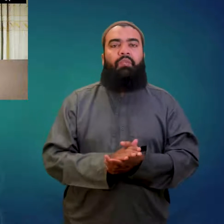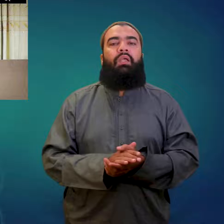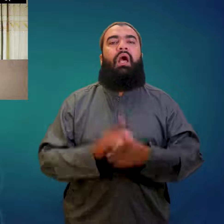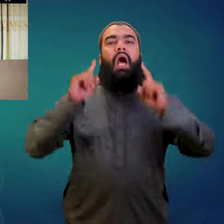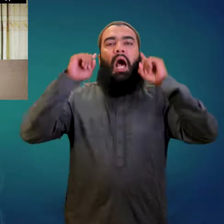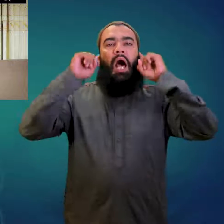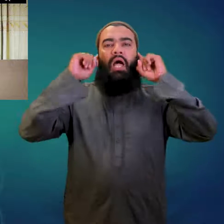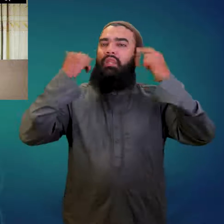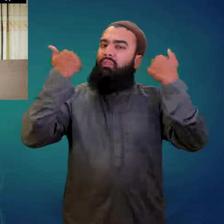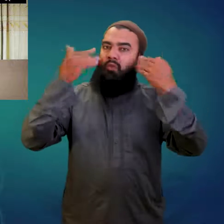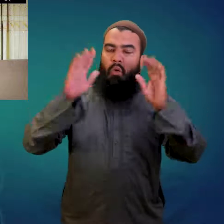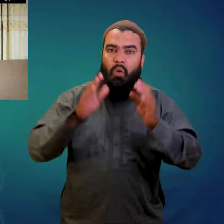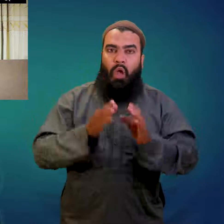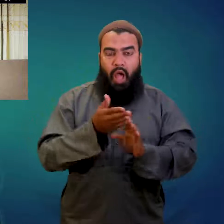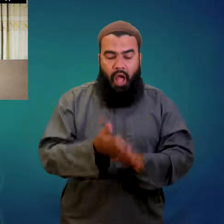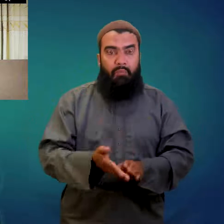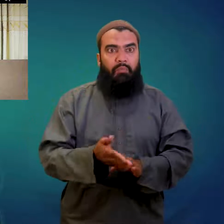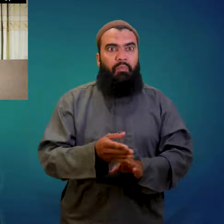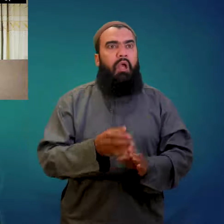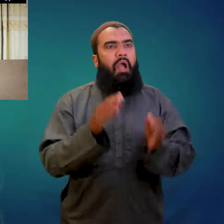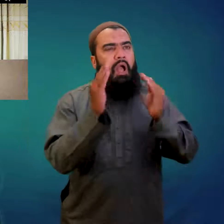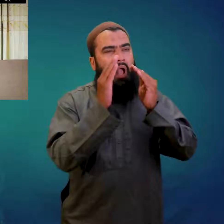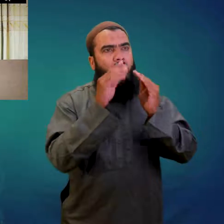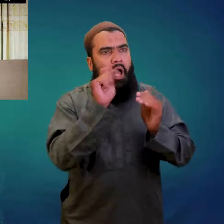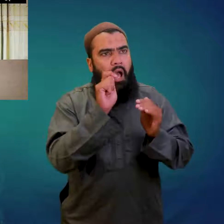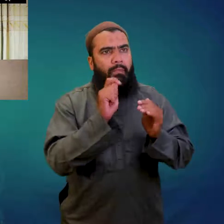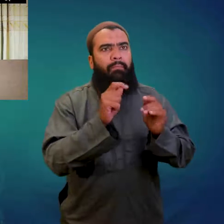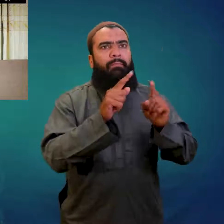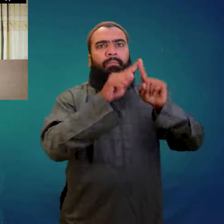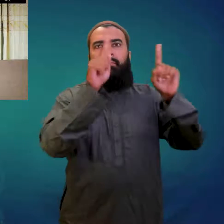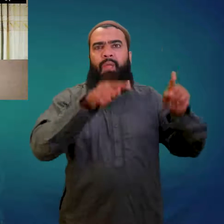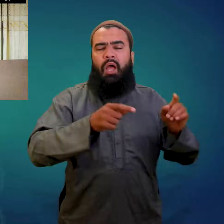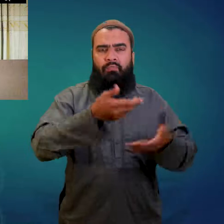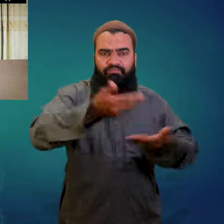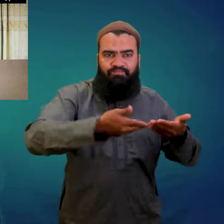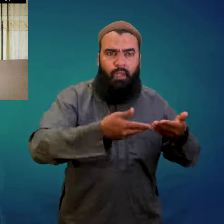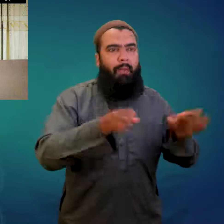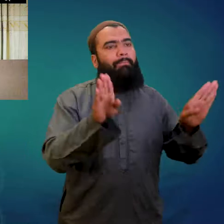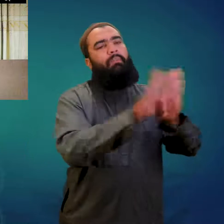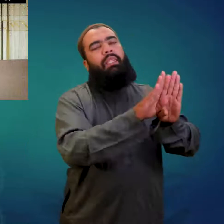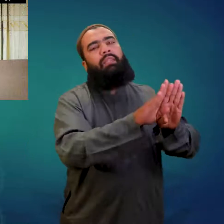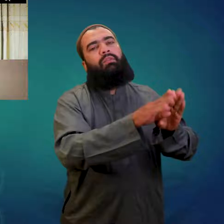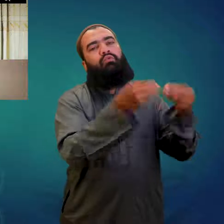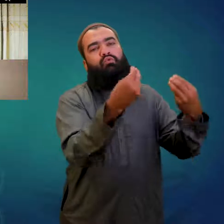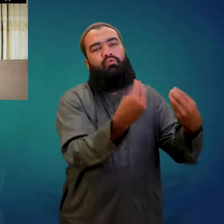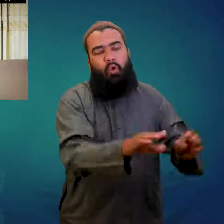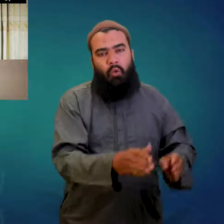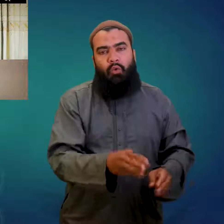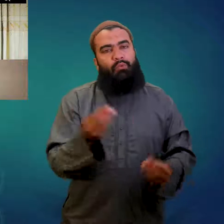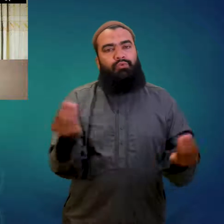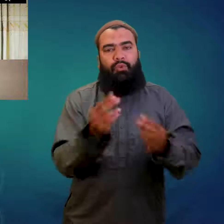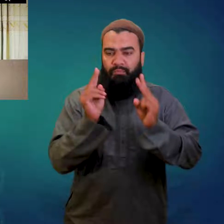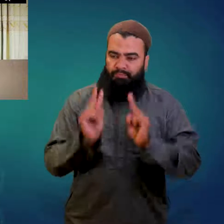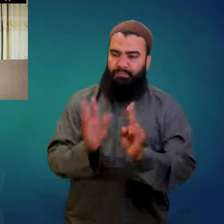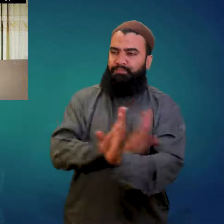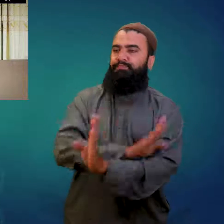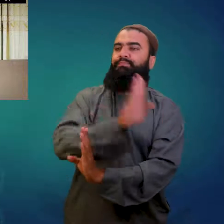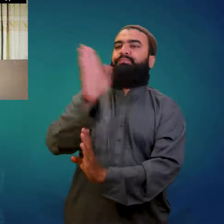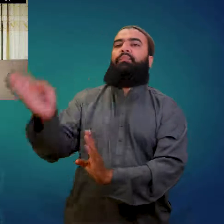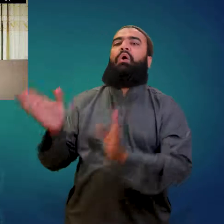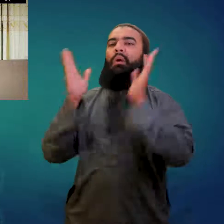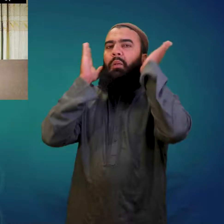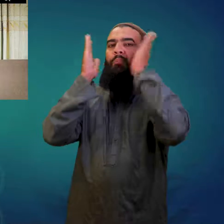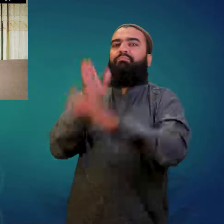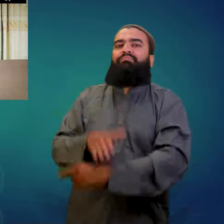گیا کہ جب تمہیں نماز جمعہ کے لیے بلایا جائے تو تم اپنی خرید و فروخت کو چھوڑ دیا کرو